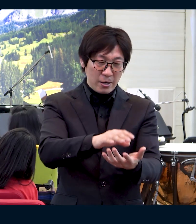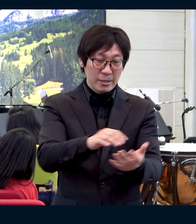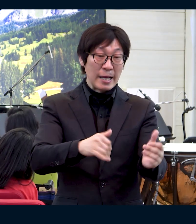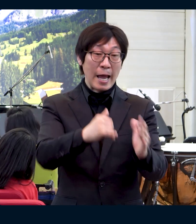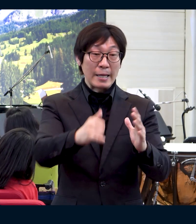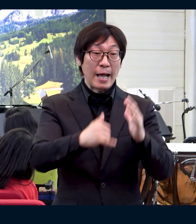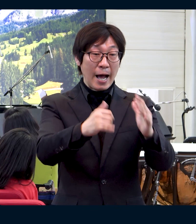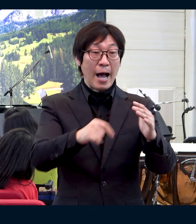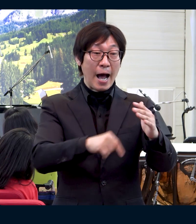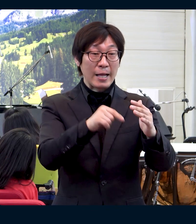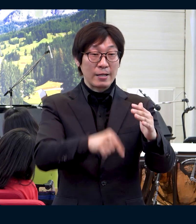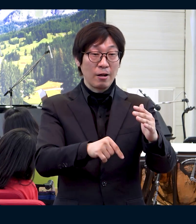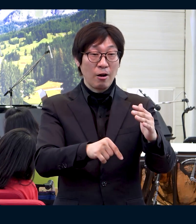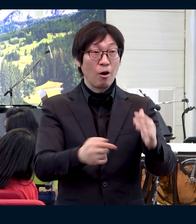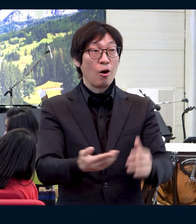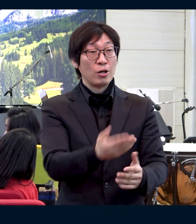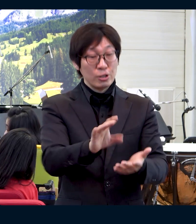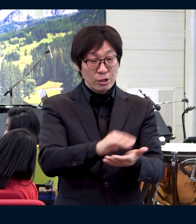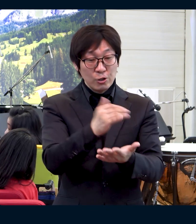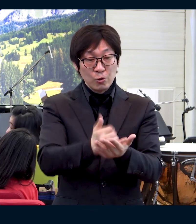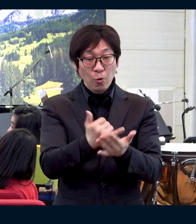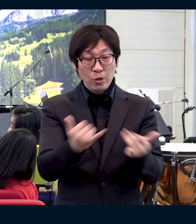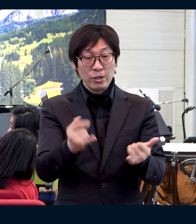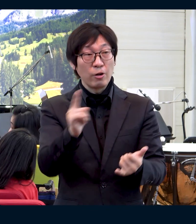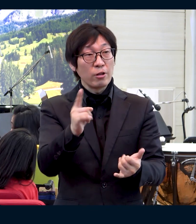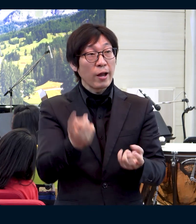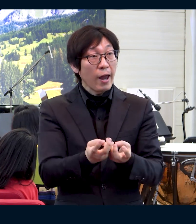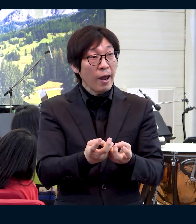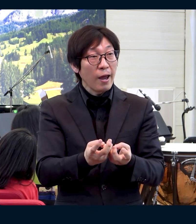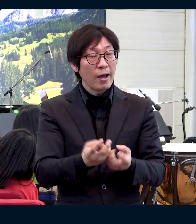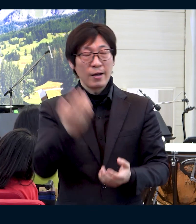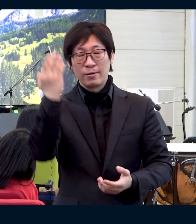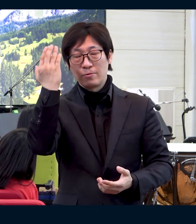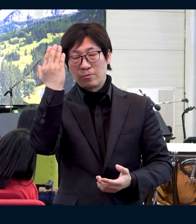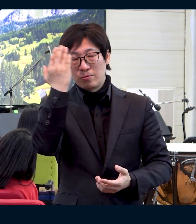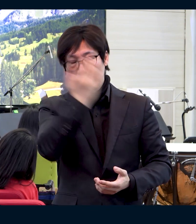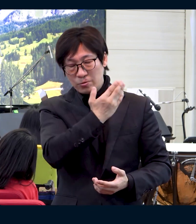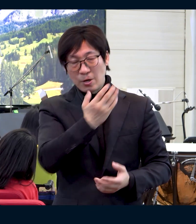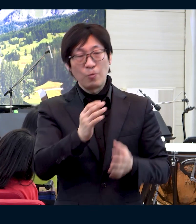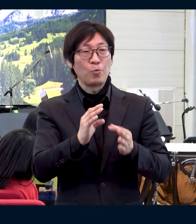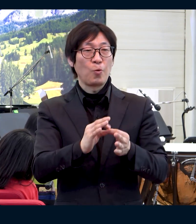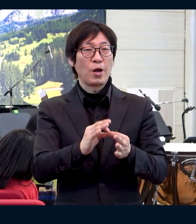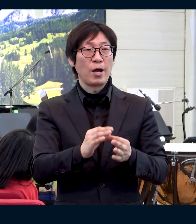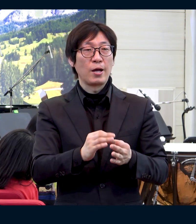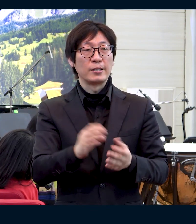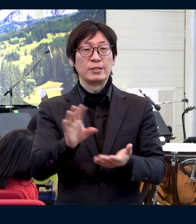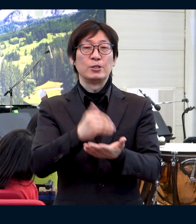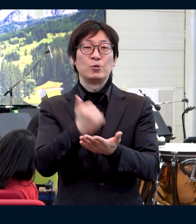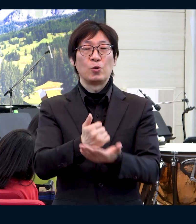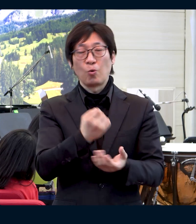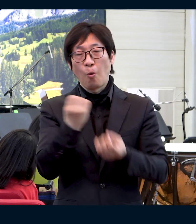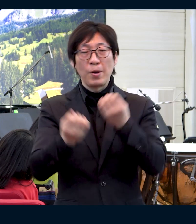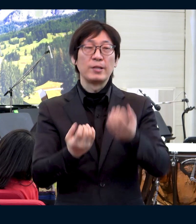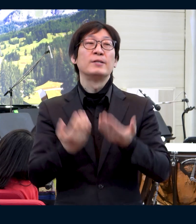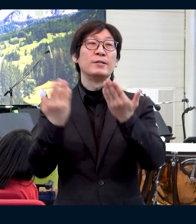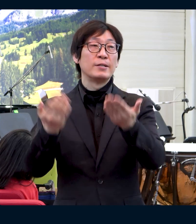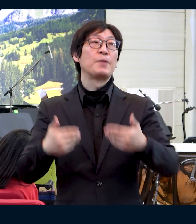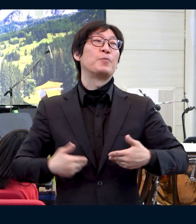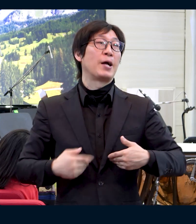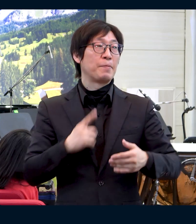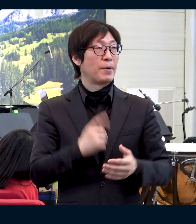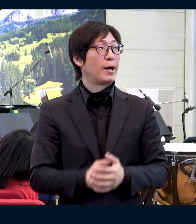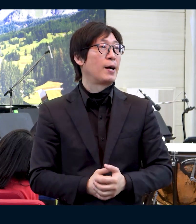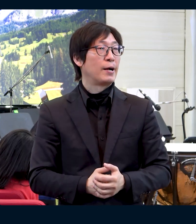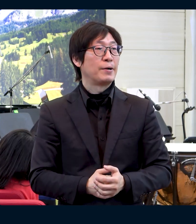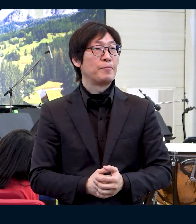속에서 순전함으로, 진실함으로 그리스도 안에서 증거하고 고백할 수 있어야 한다는